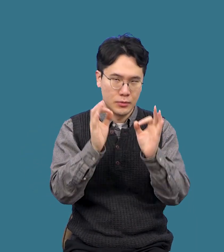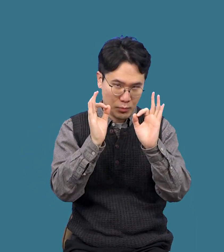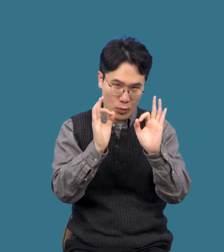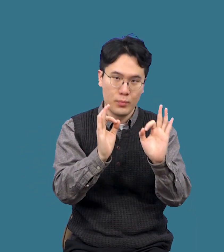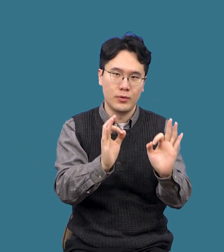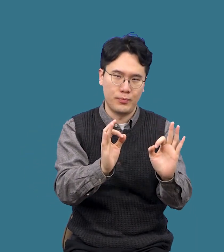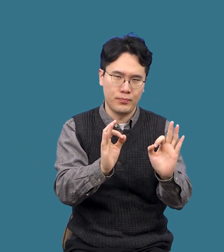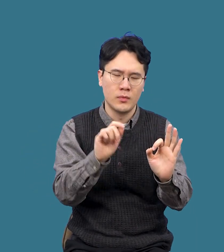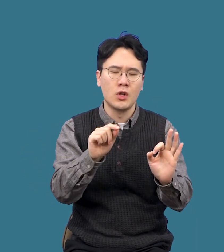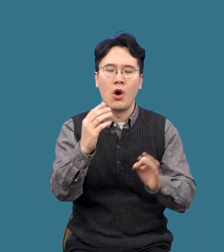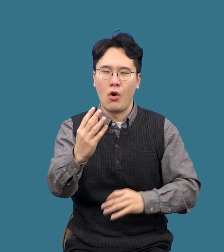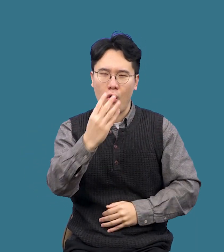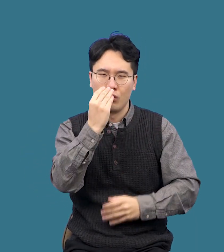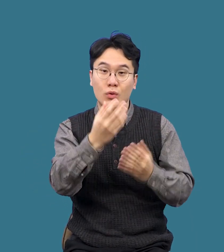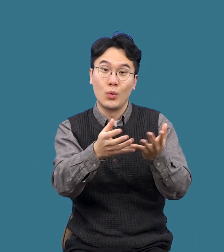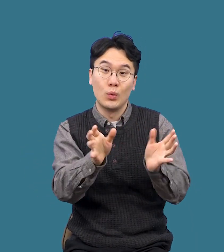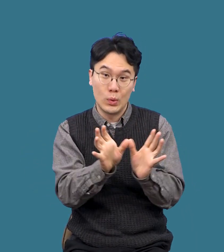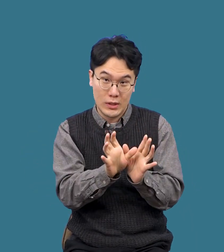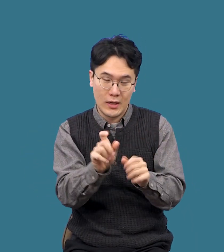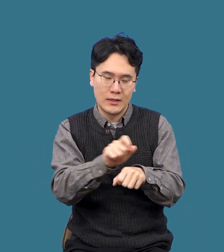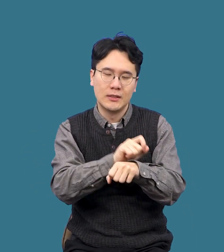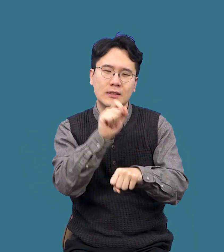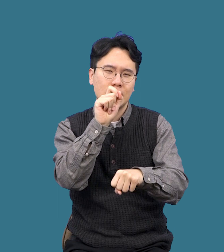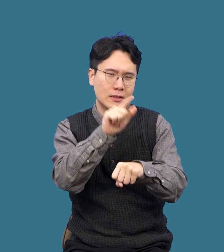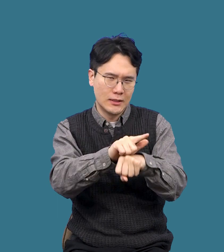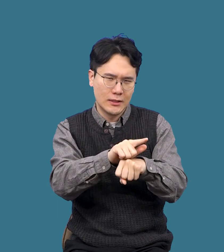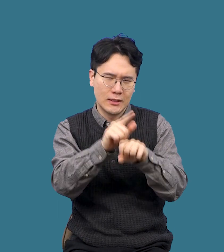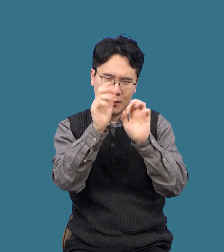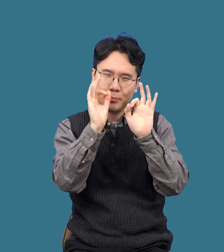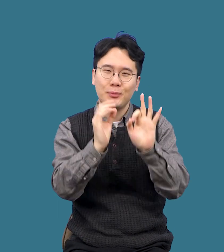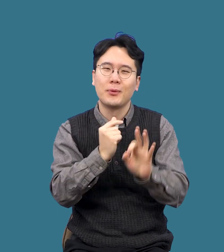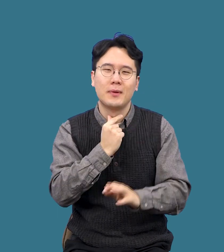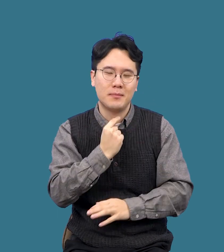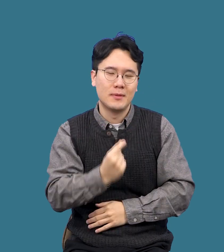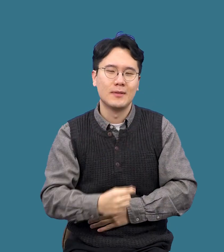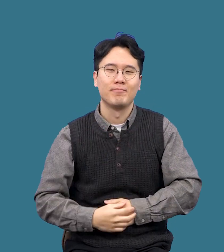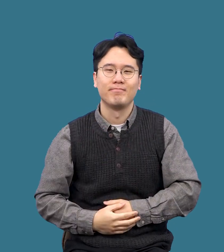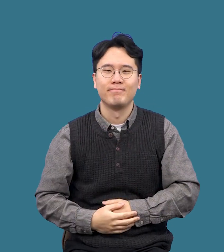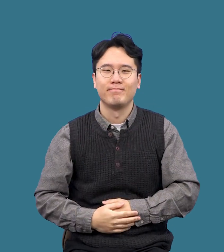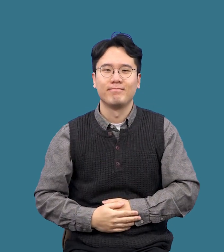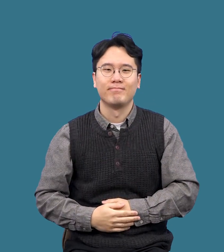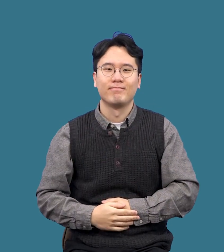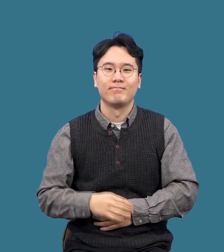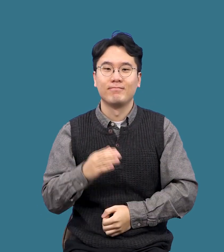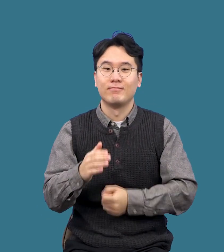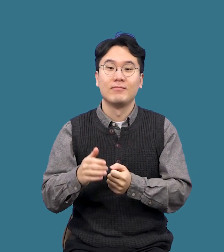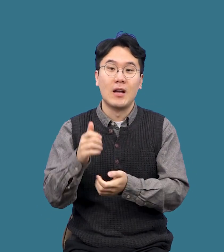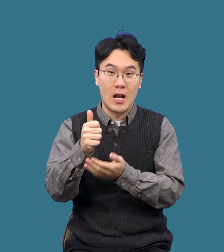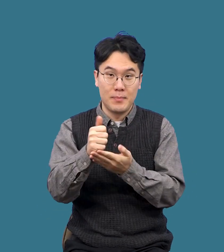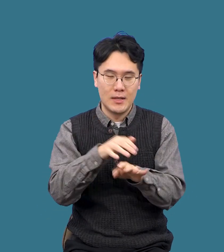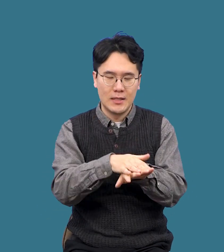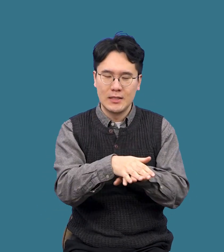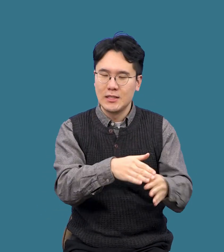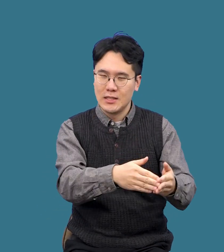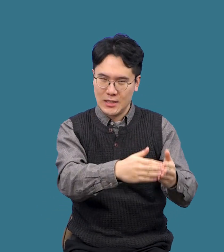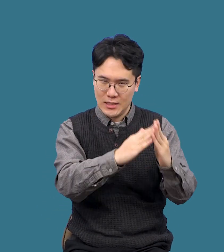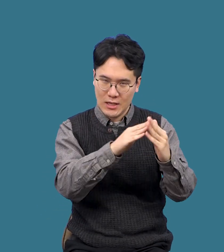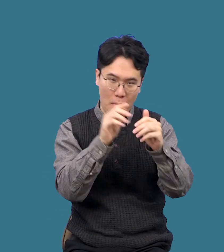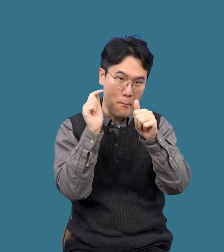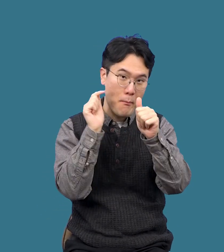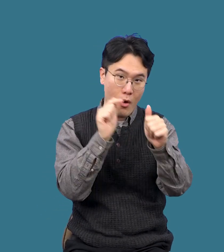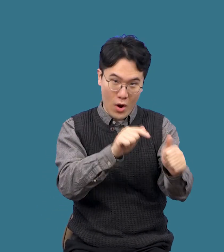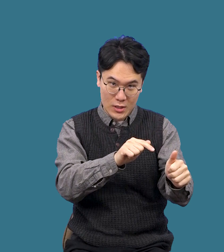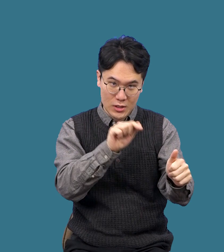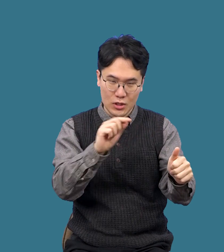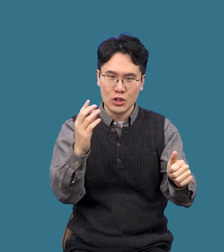합니다. 하나님이 진을 치라고 명하신 이 거룩한 공동체, 이 공동체의